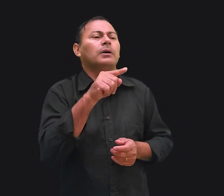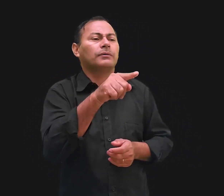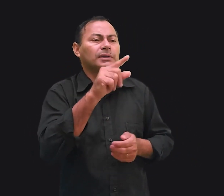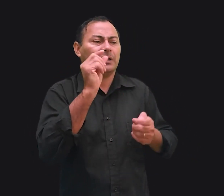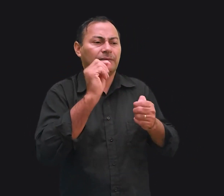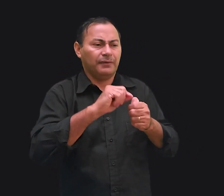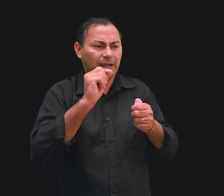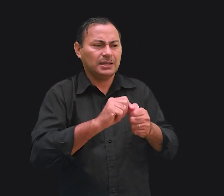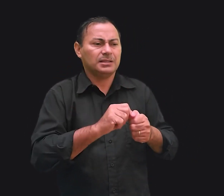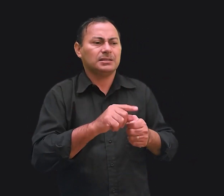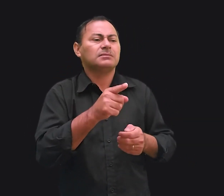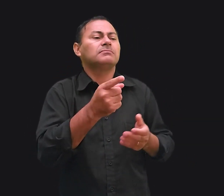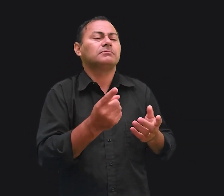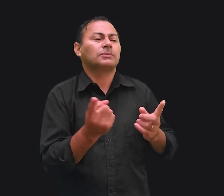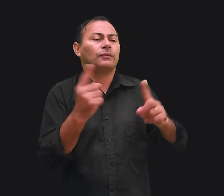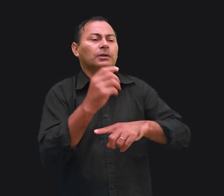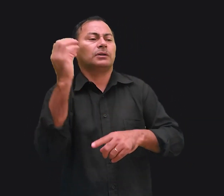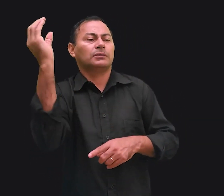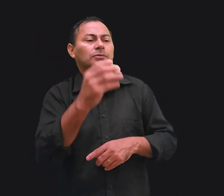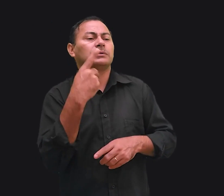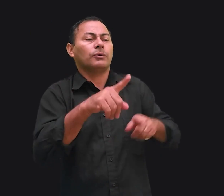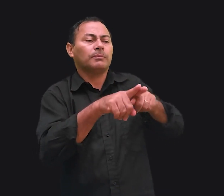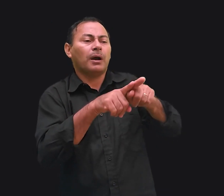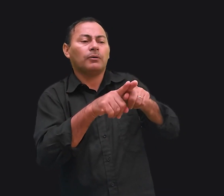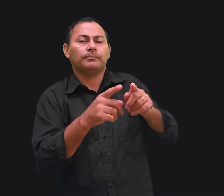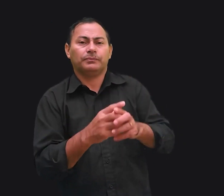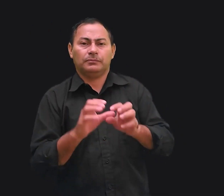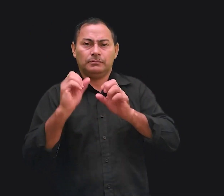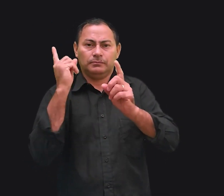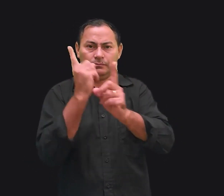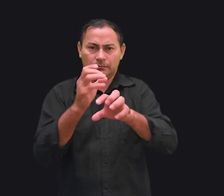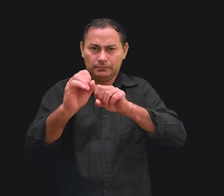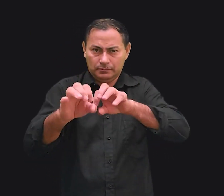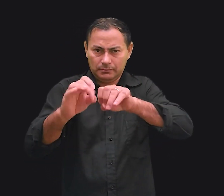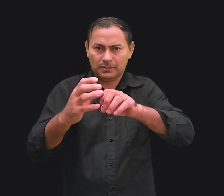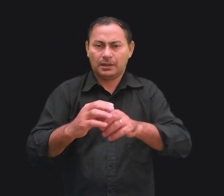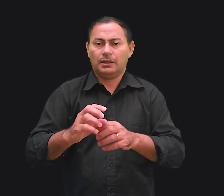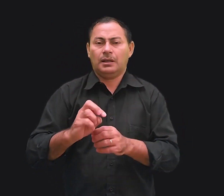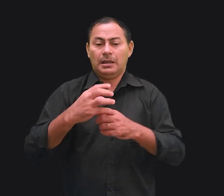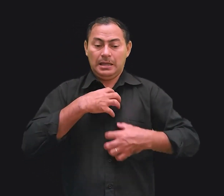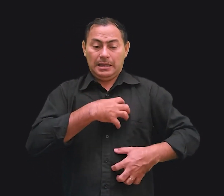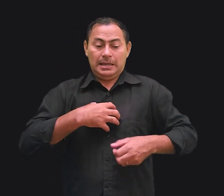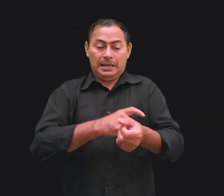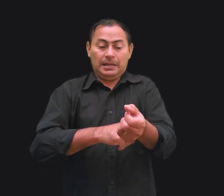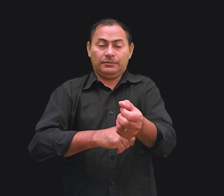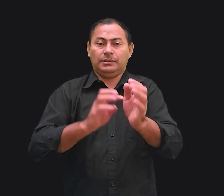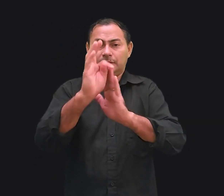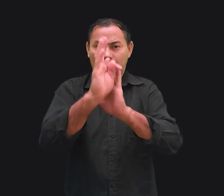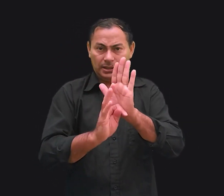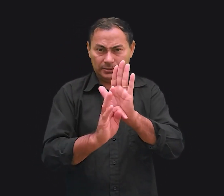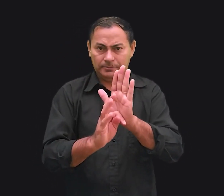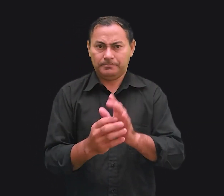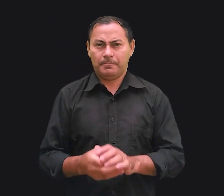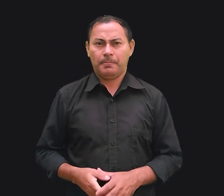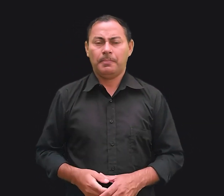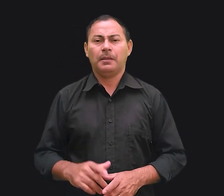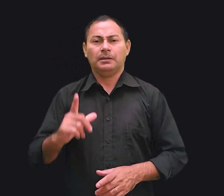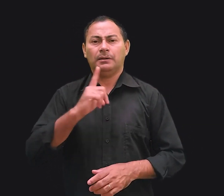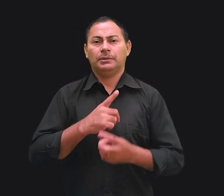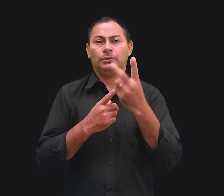o que foi que você fez? Encontramos um ensinamento importante sobre raiva e ira neste texto.